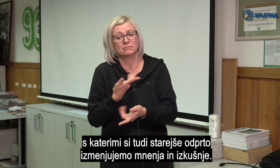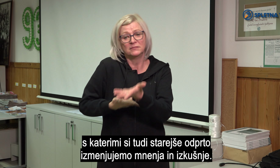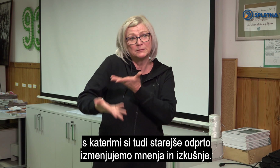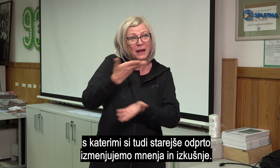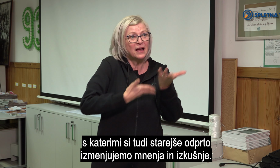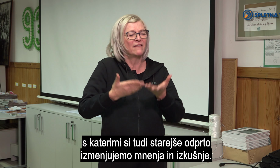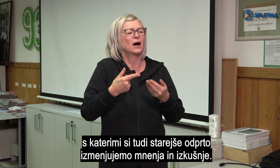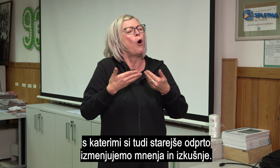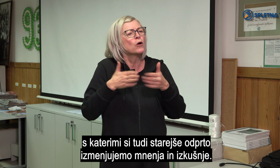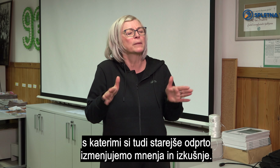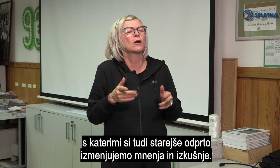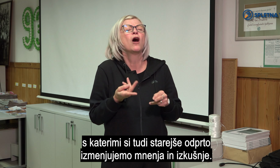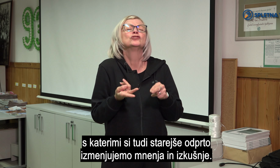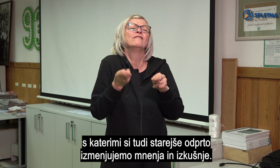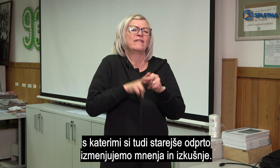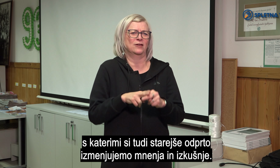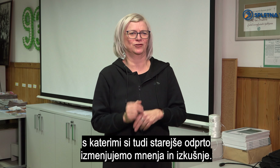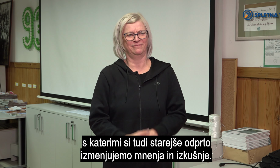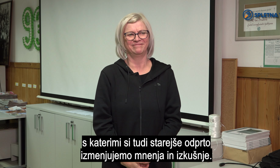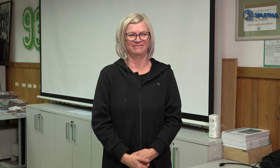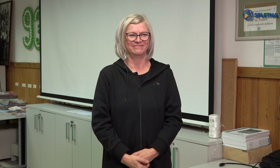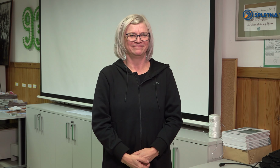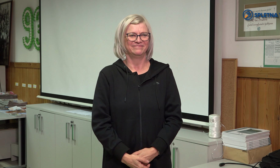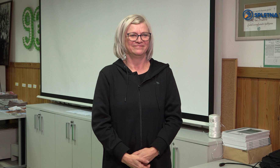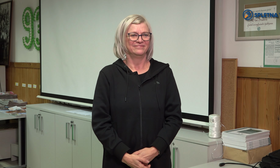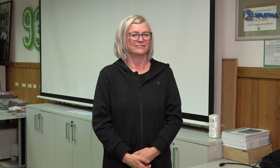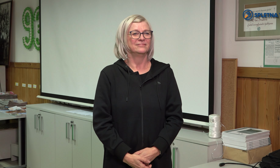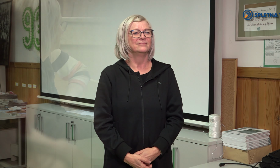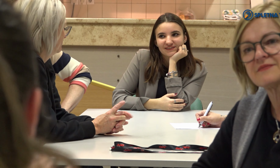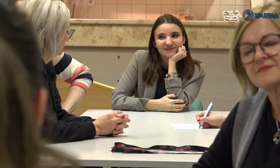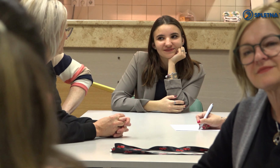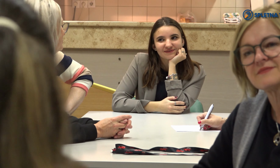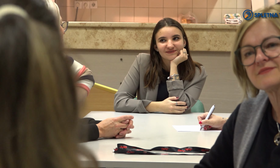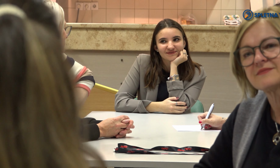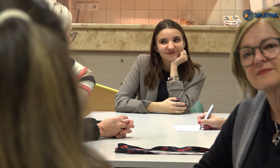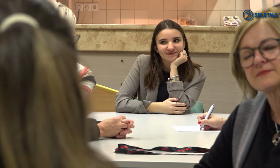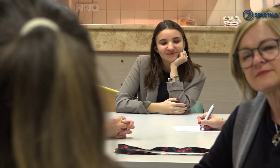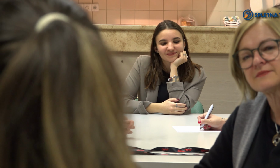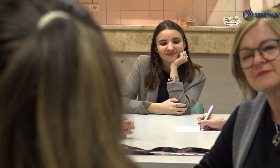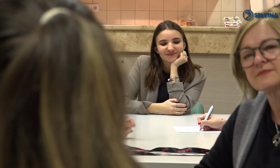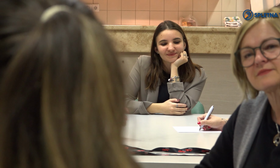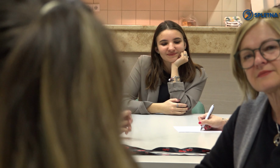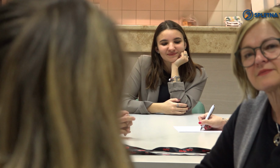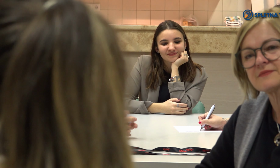izkušnje mlajšim, s katerimi si tudi starejše odprto izmenjujemo mnenja in izkušnje.